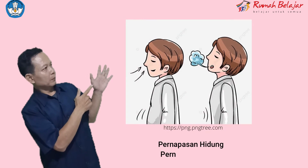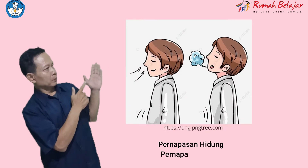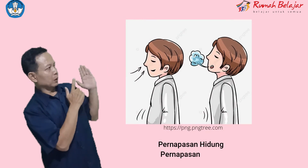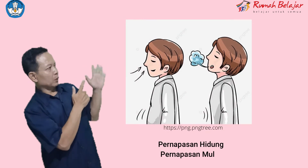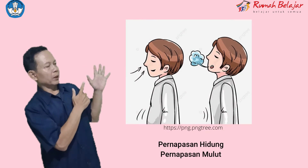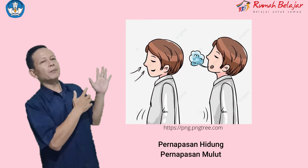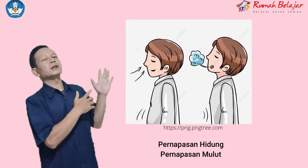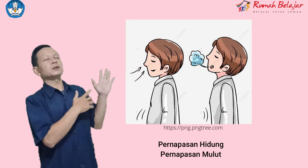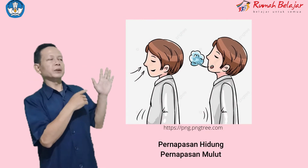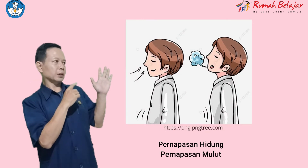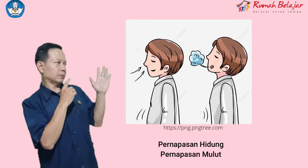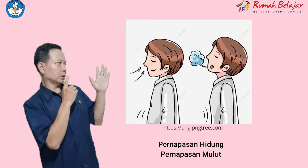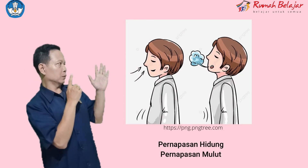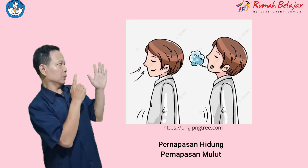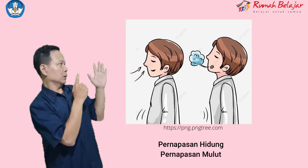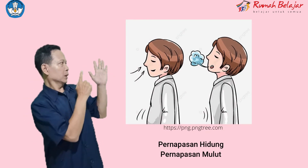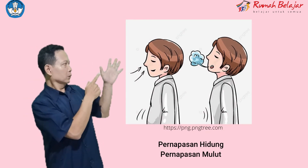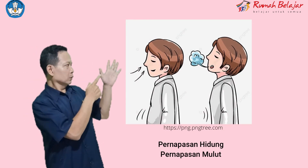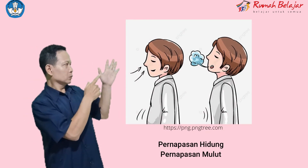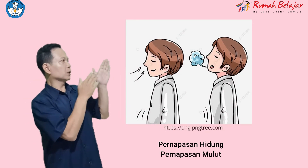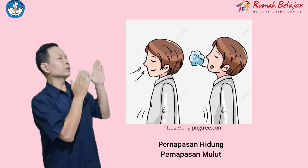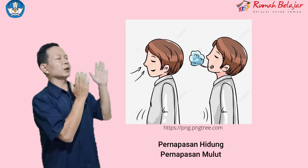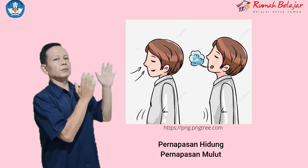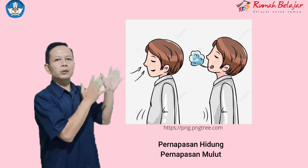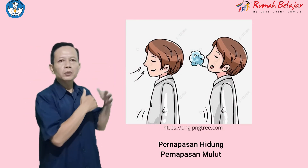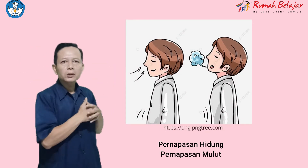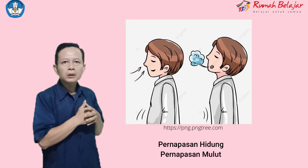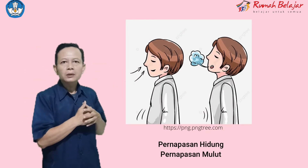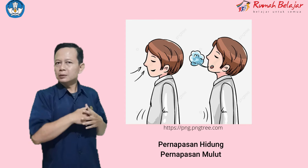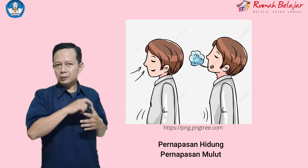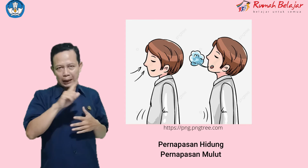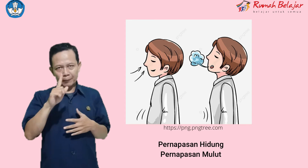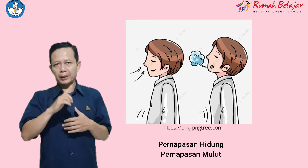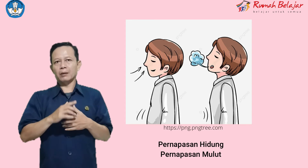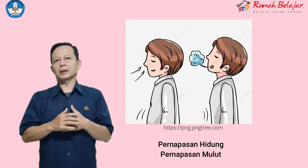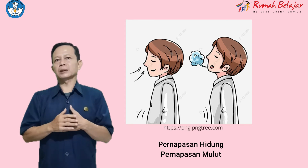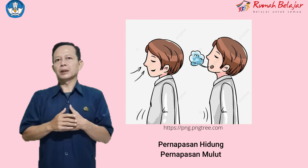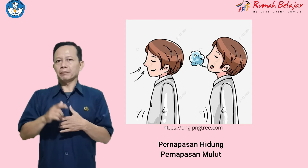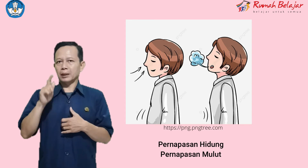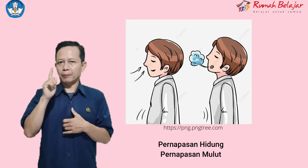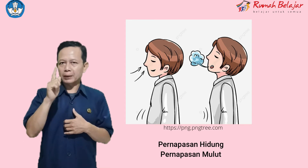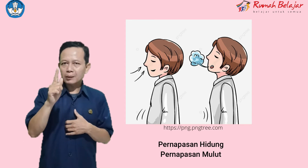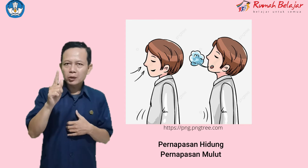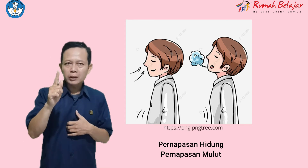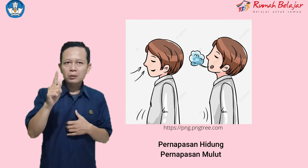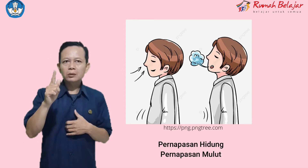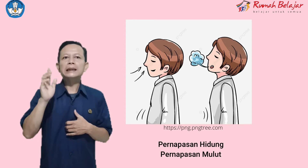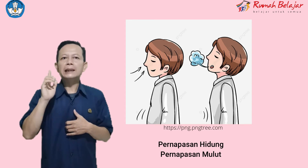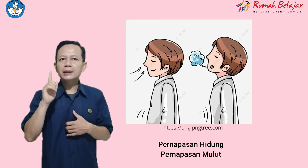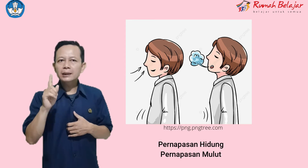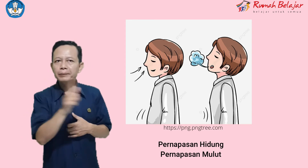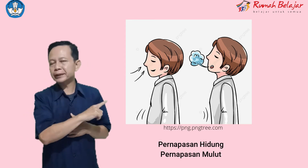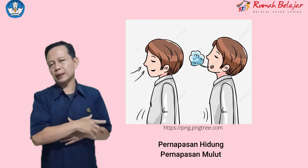bahwa bernapas bisa melalui hidung, juga bisa melalui mulut. Tapi awas, pernapasan melalui